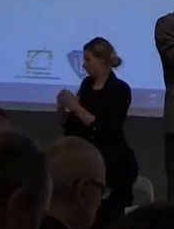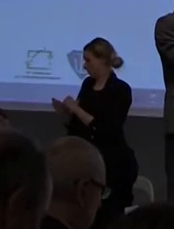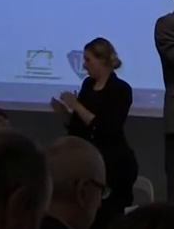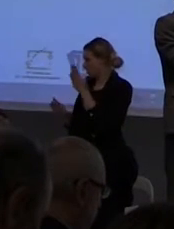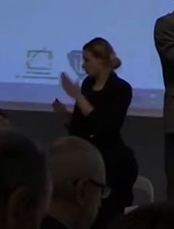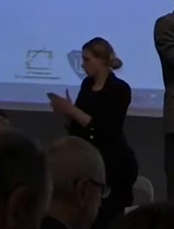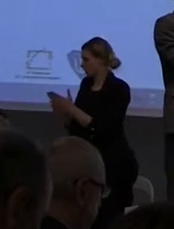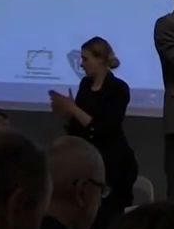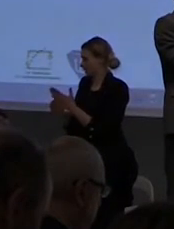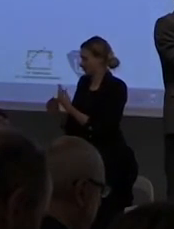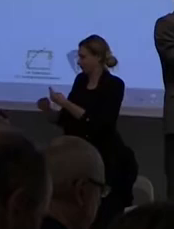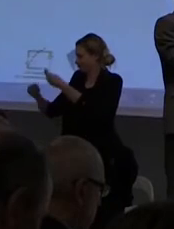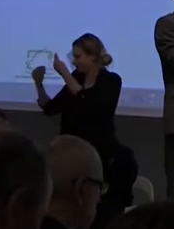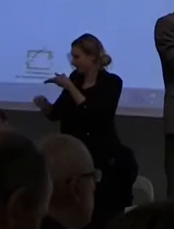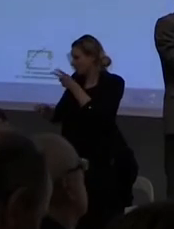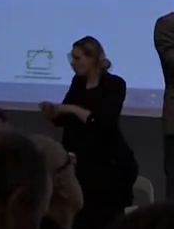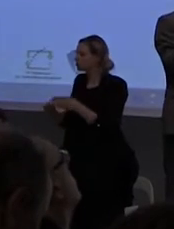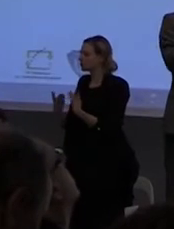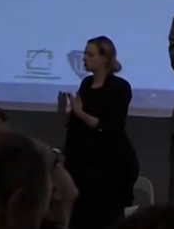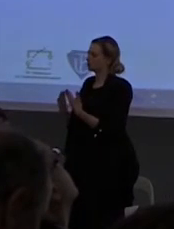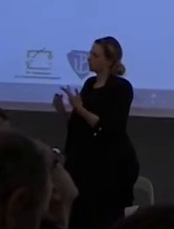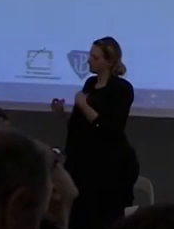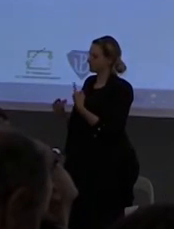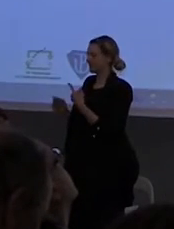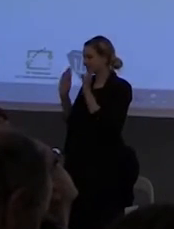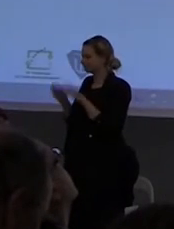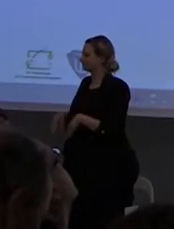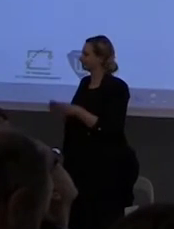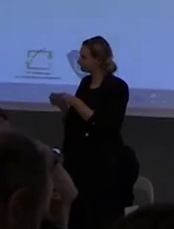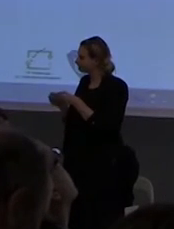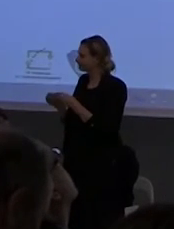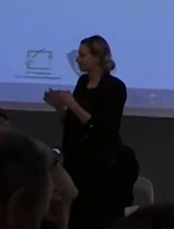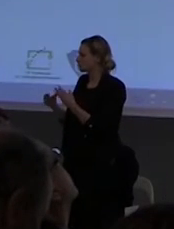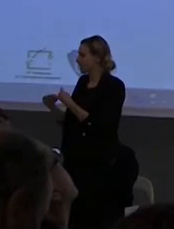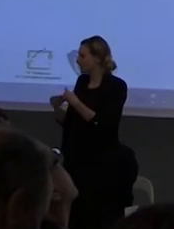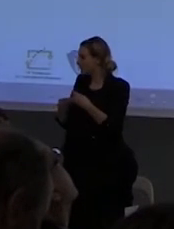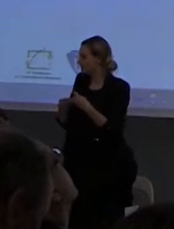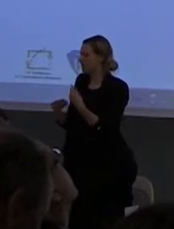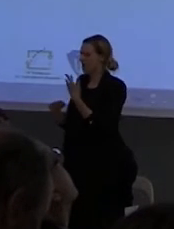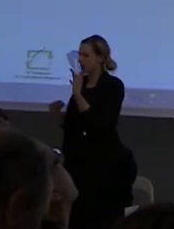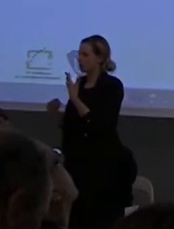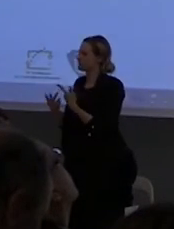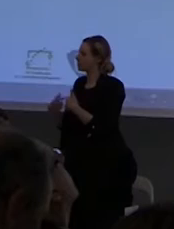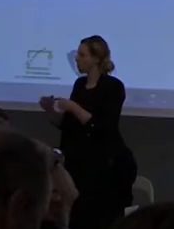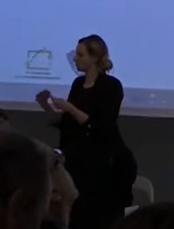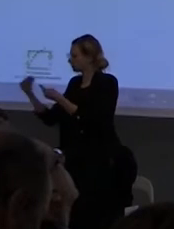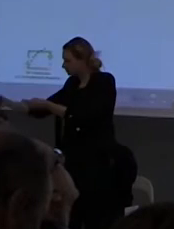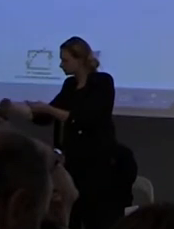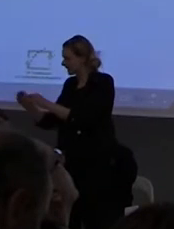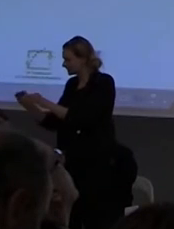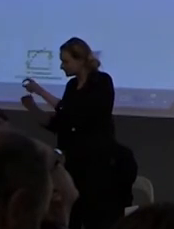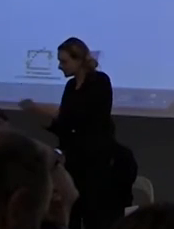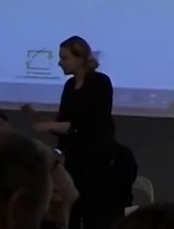jsme vytvořili několik materiálů, které ty pomáhají jak standardizovat vůbec to postavení a práci asistentů